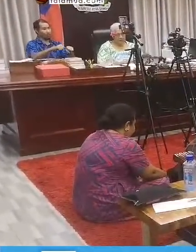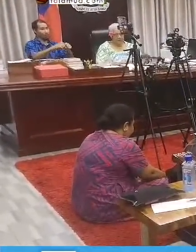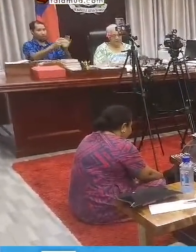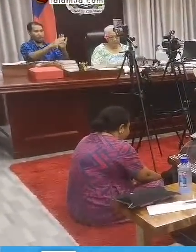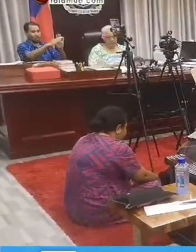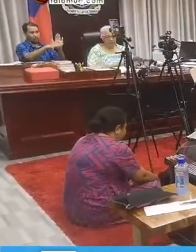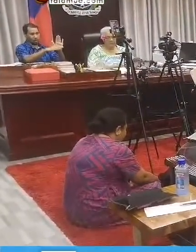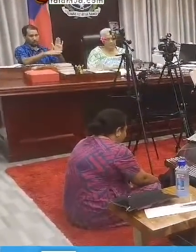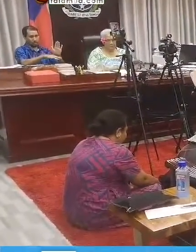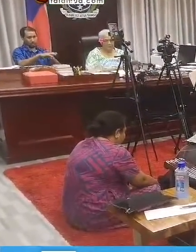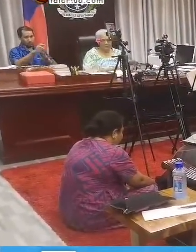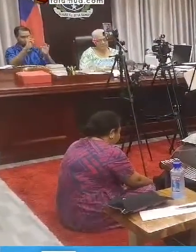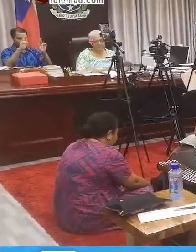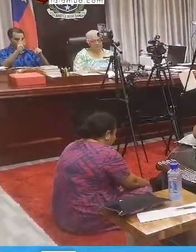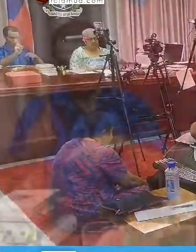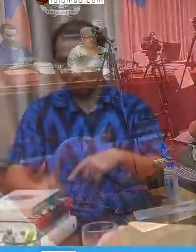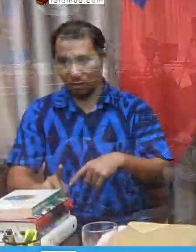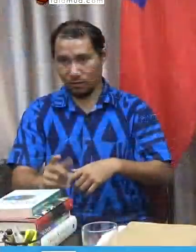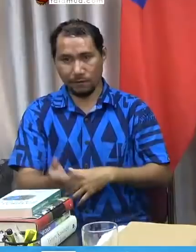aso.